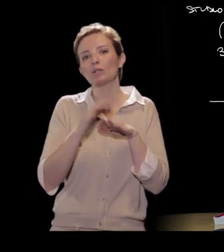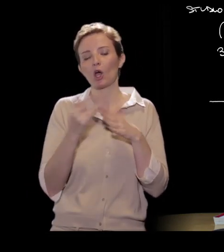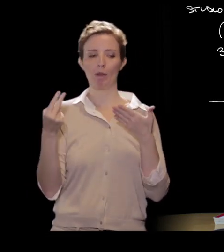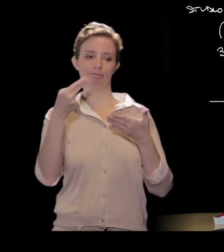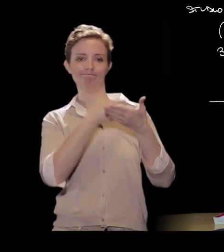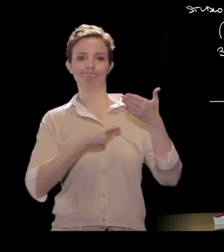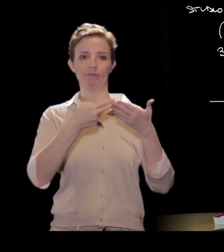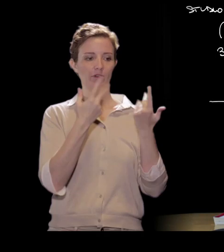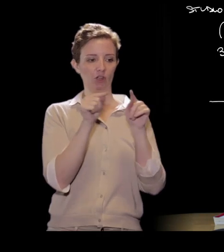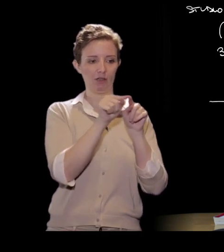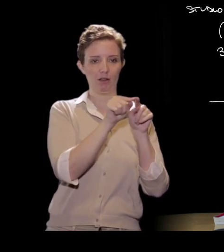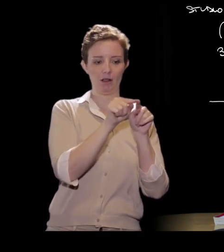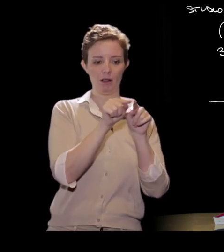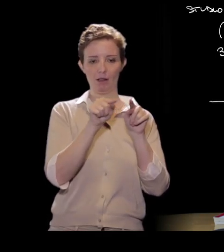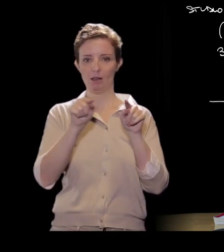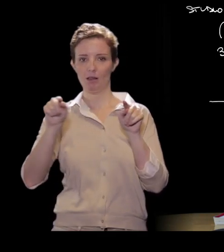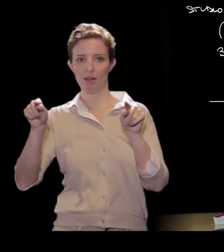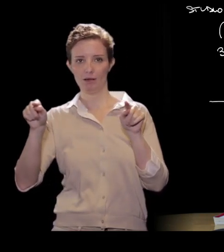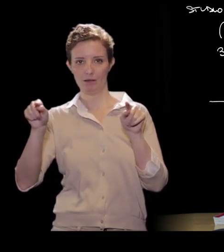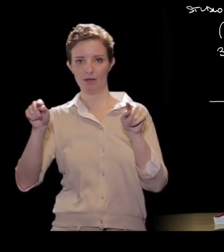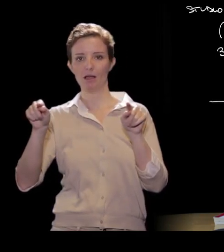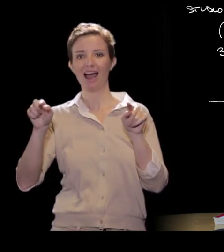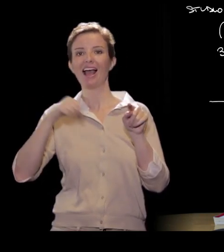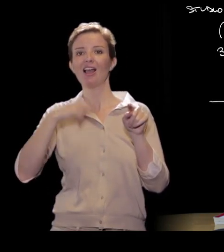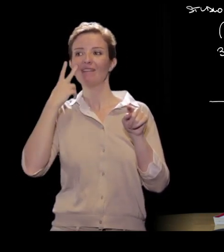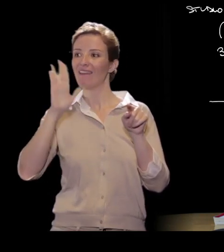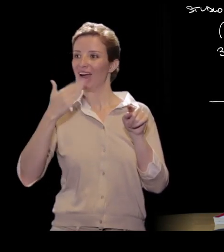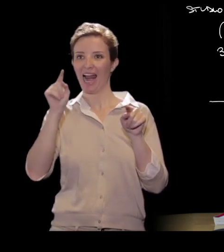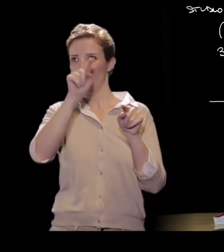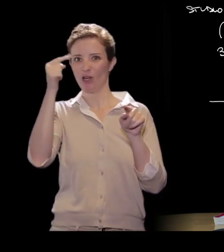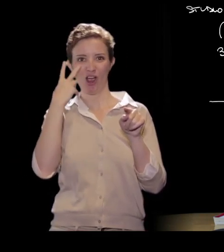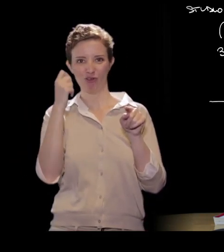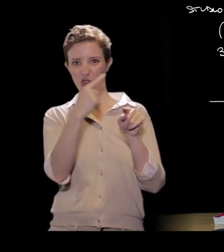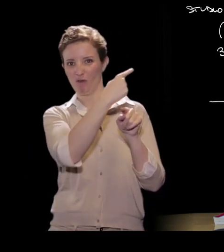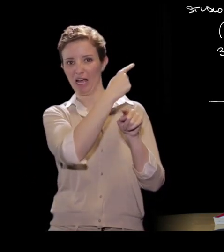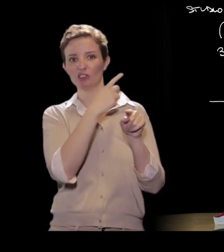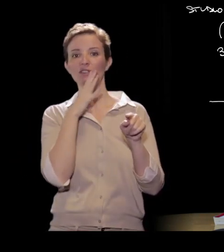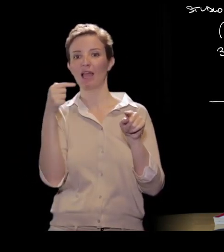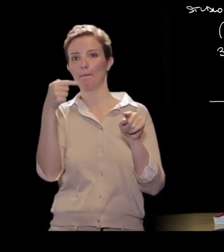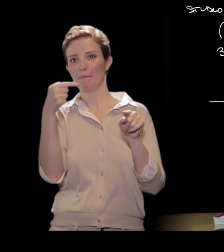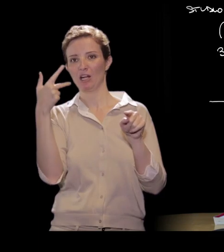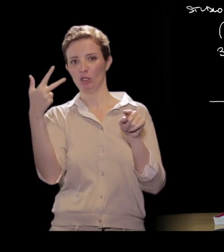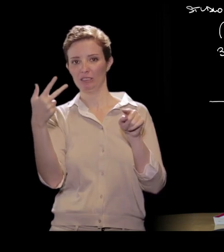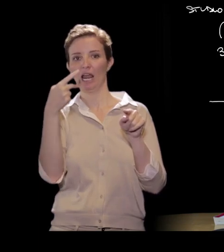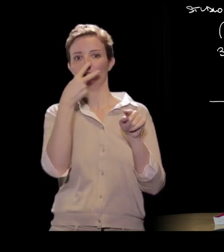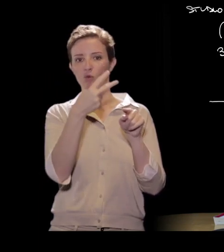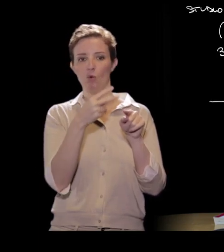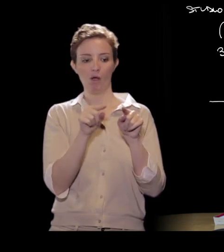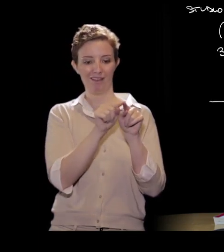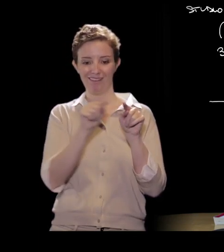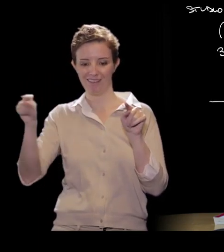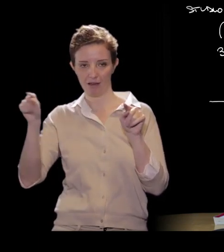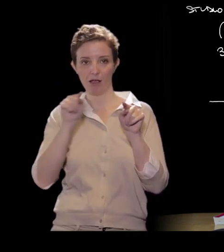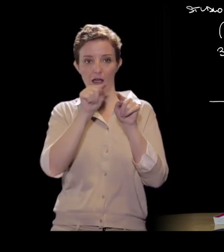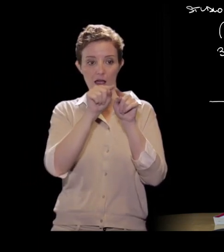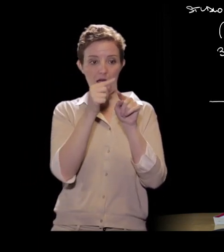fretta orientale si indicano i valori che abbiamo adesso trovato quindi in particolare meno 3 e 2 in corrispondenza dei quali